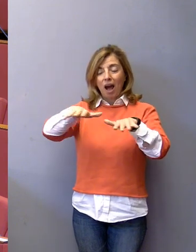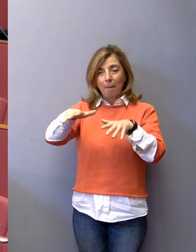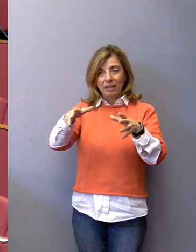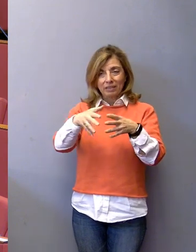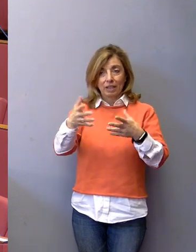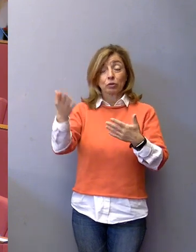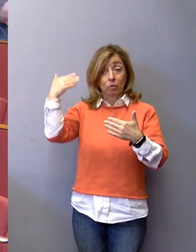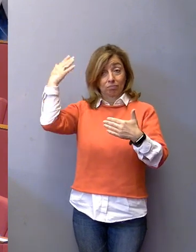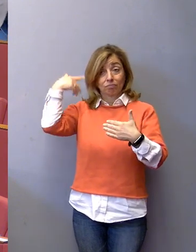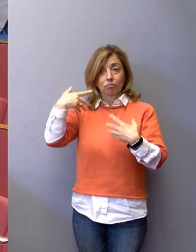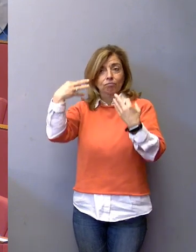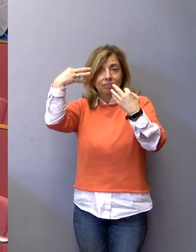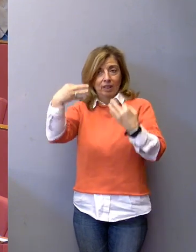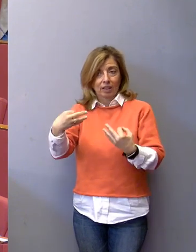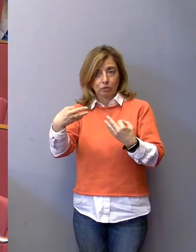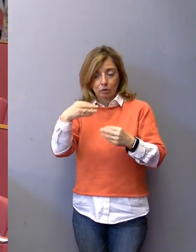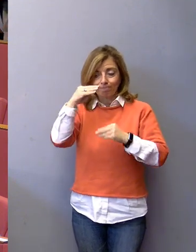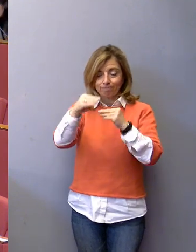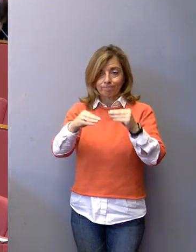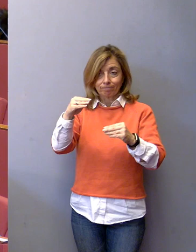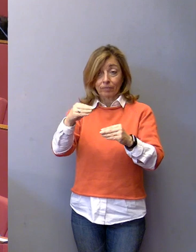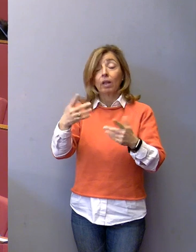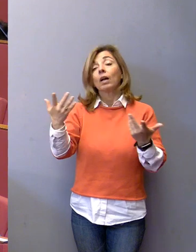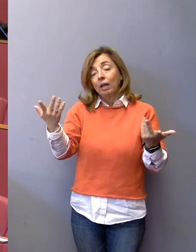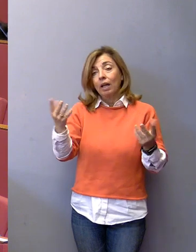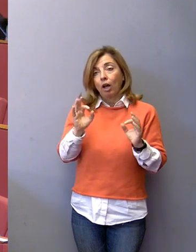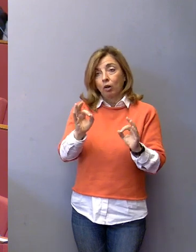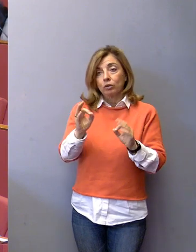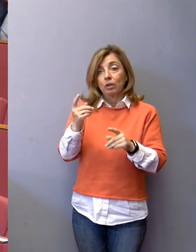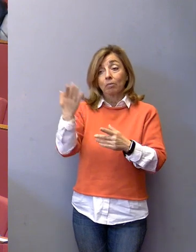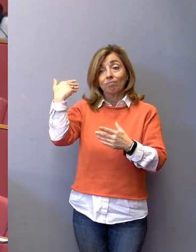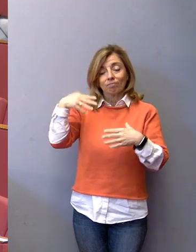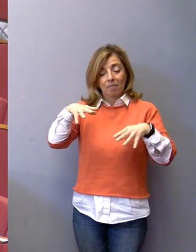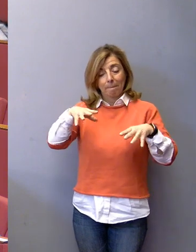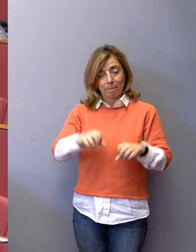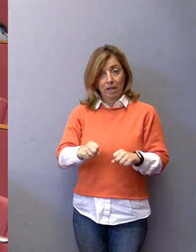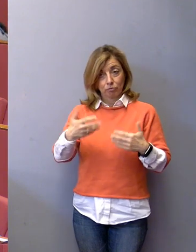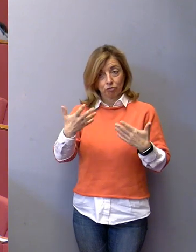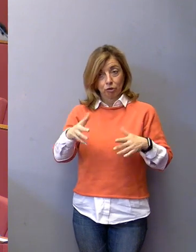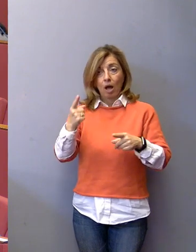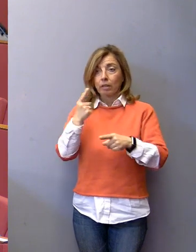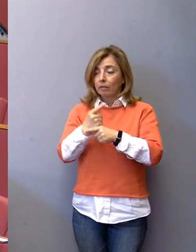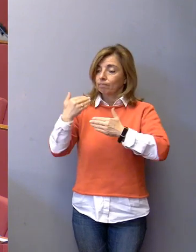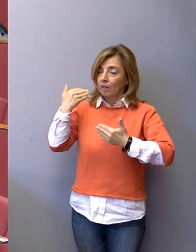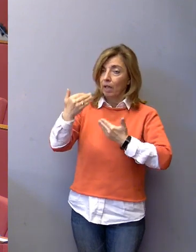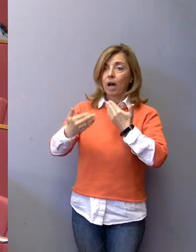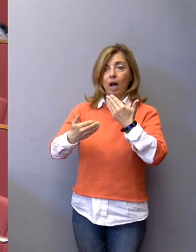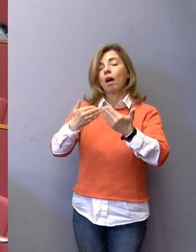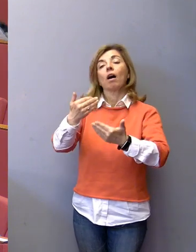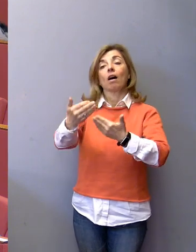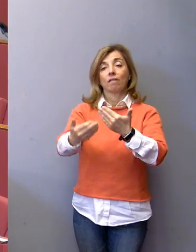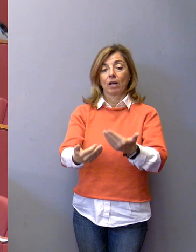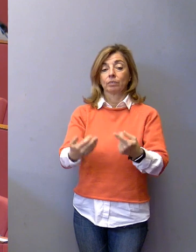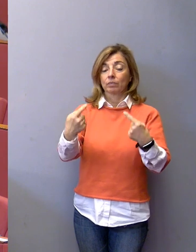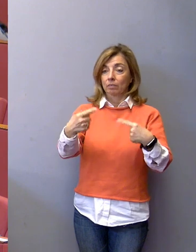dobbiamo portare avanti quegli impegni fortunatamente dico il problema è che segnalo oggi con questa mia